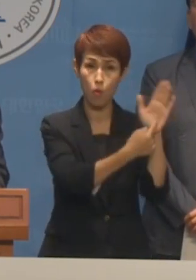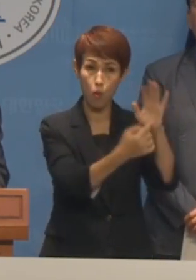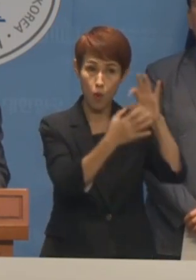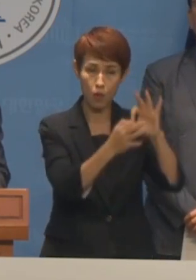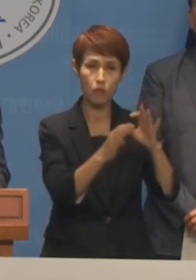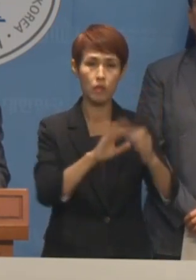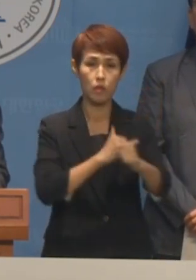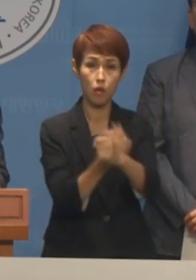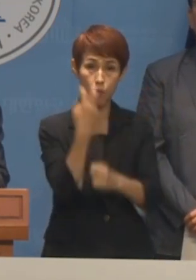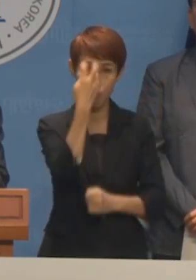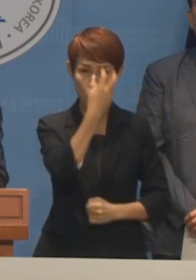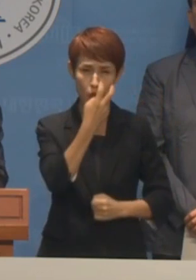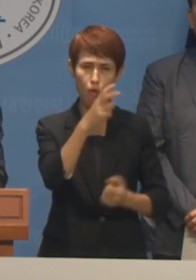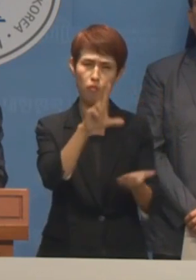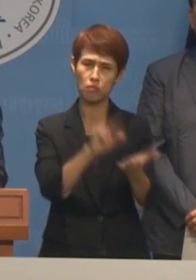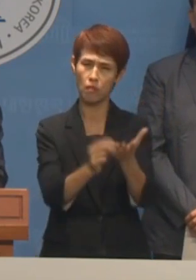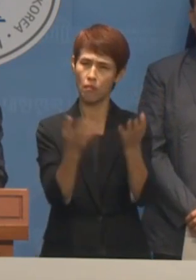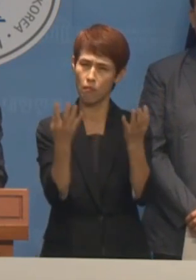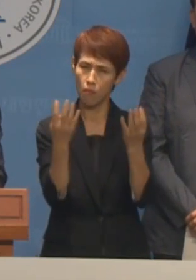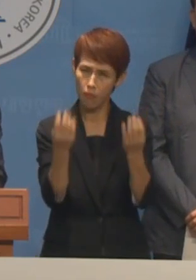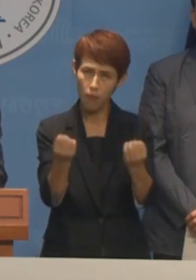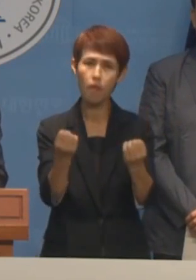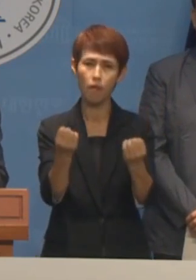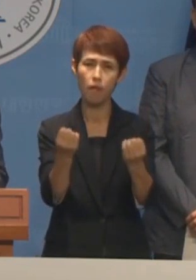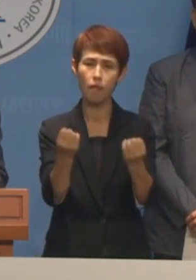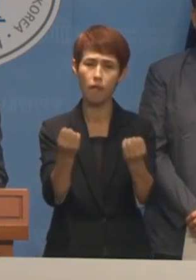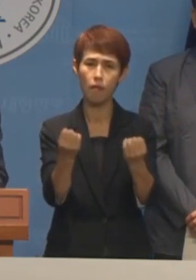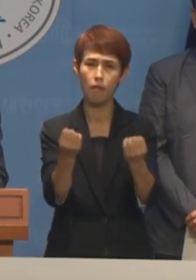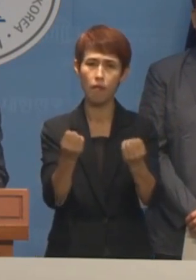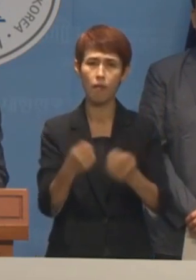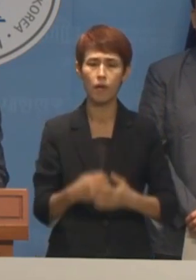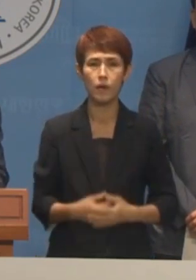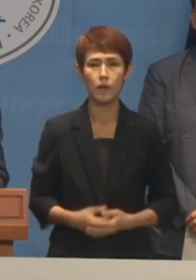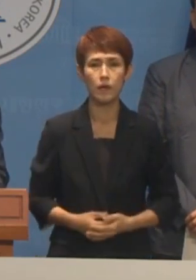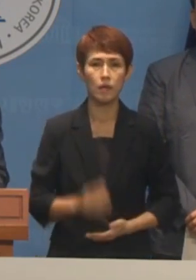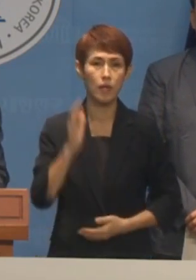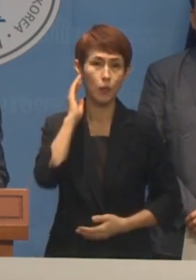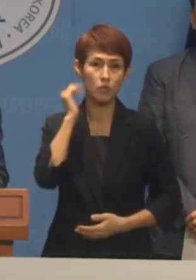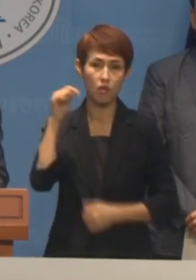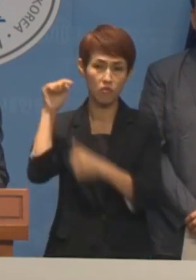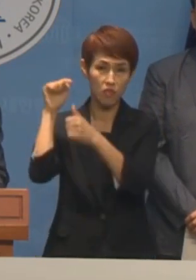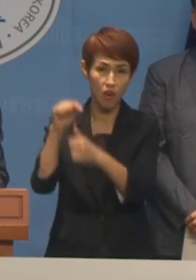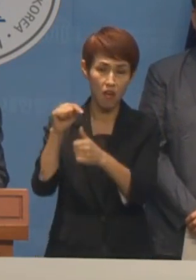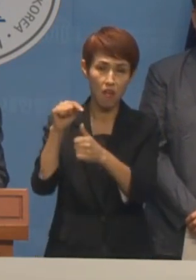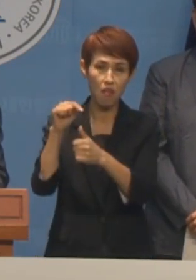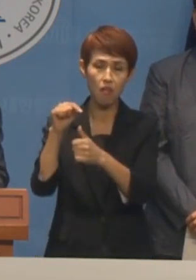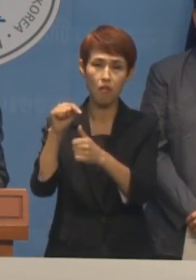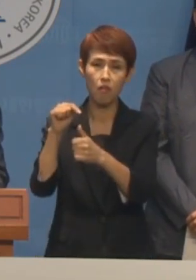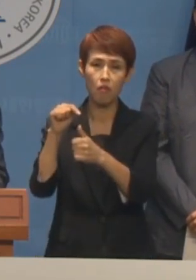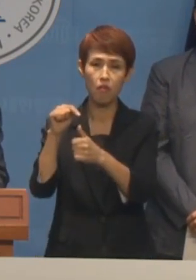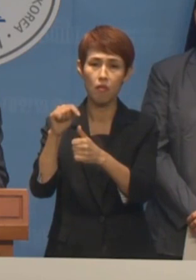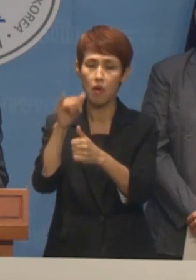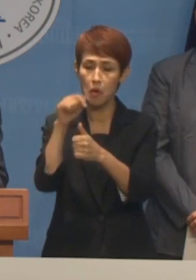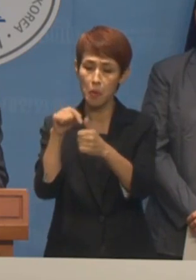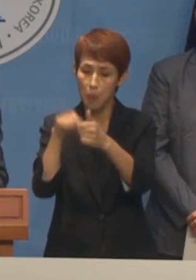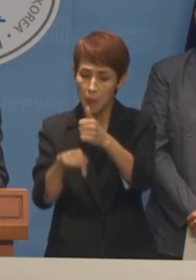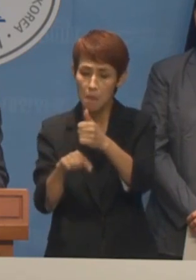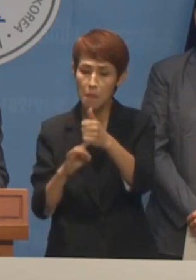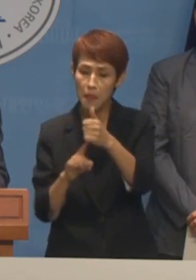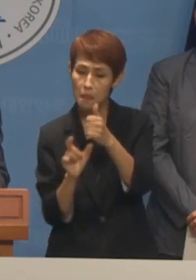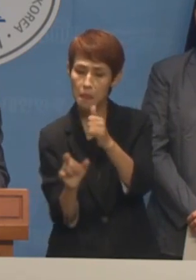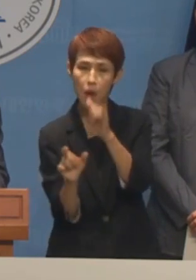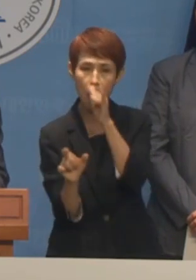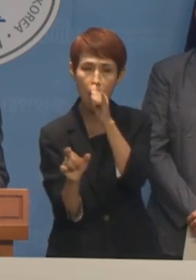규정은 여러 가지 문제점을 노정하고 있었습니다. 대통령령, 불령 등 하위 법령에만